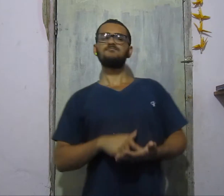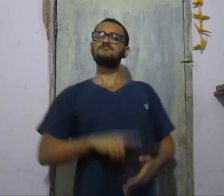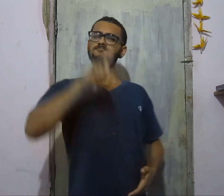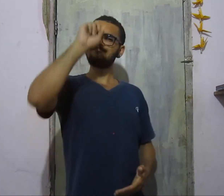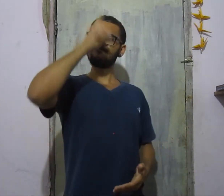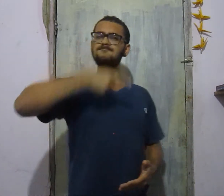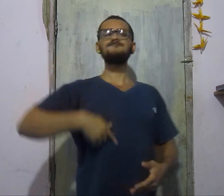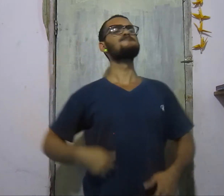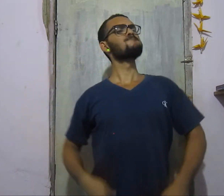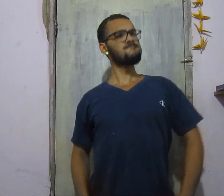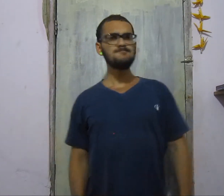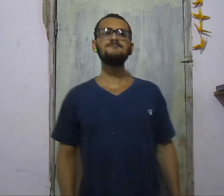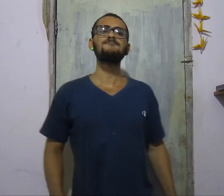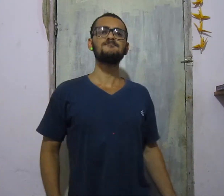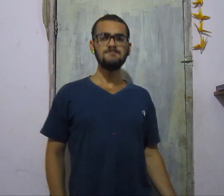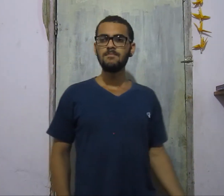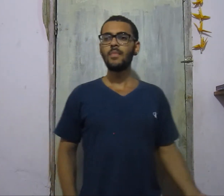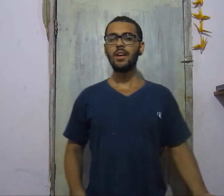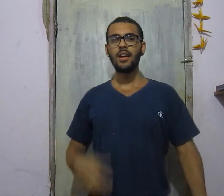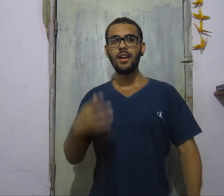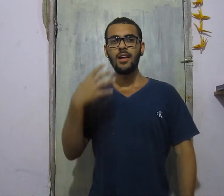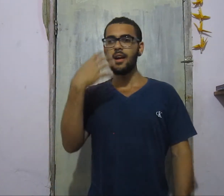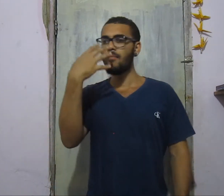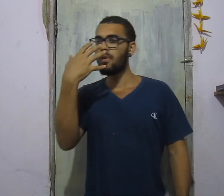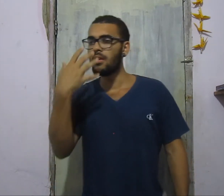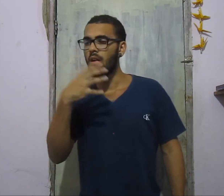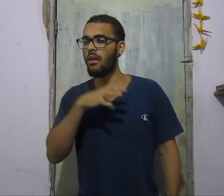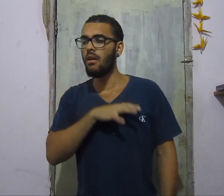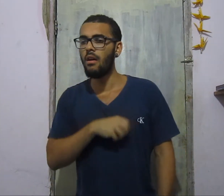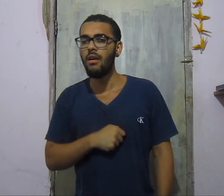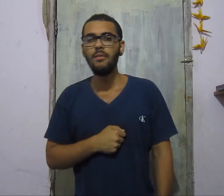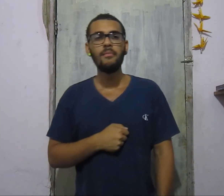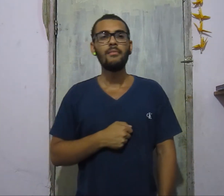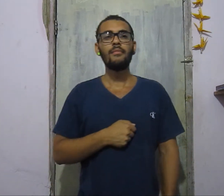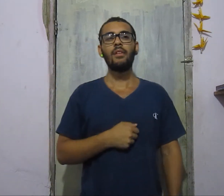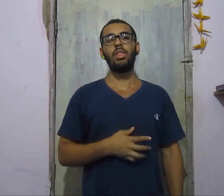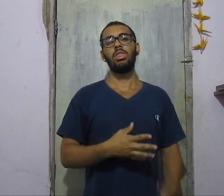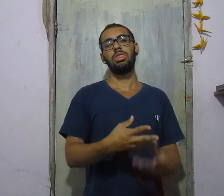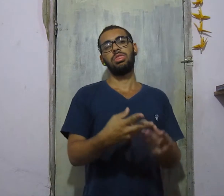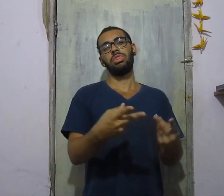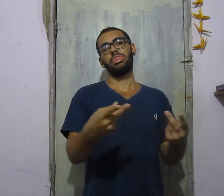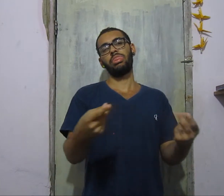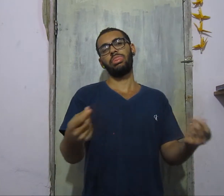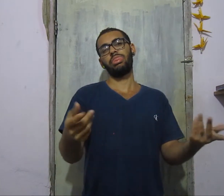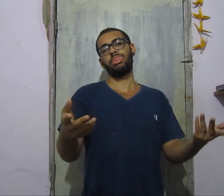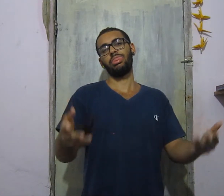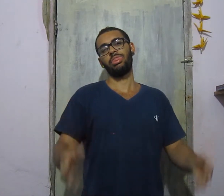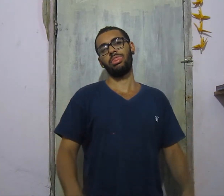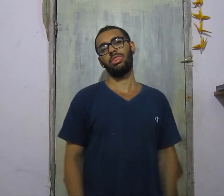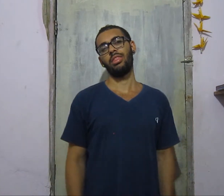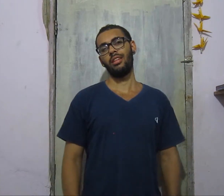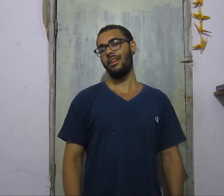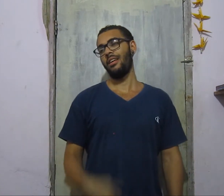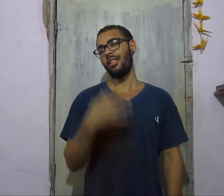boa, bem resolvida. No momento que se apaixona, ela se desfaz diante desse